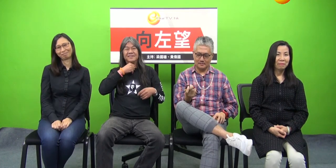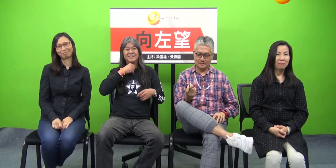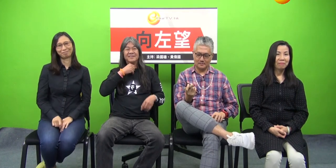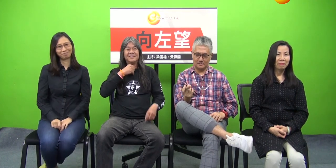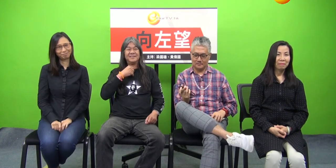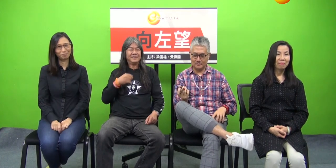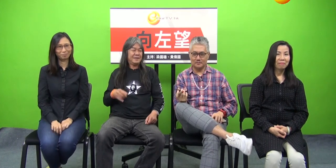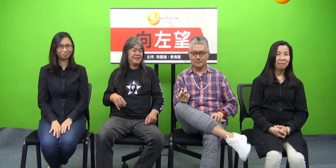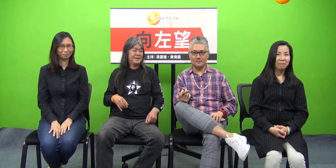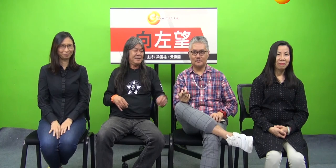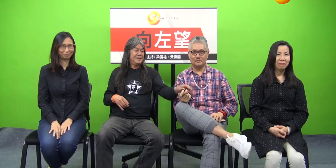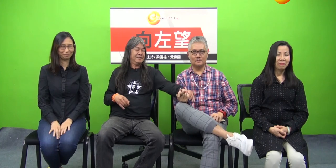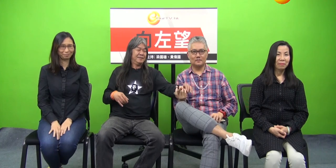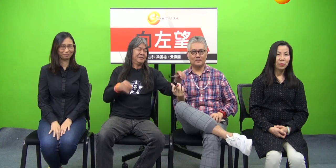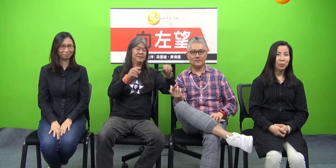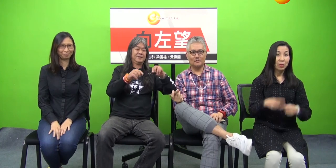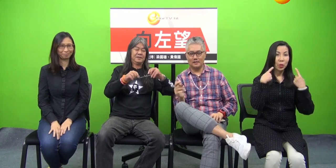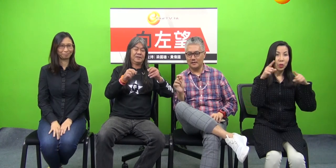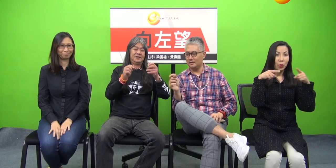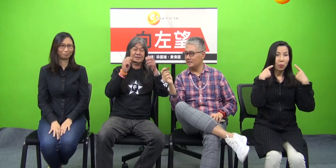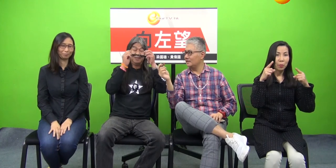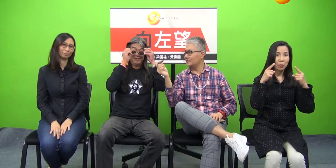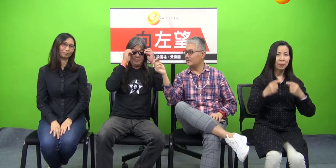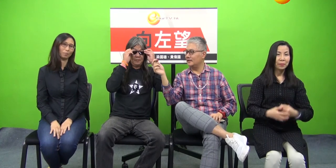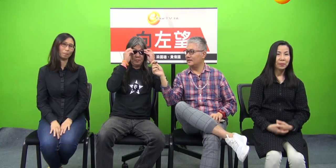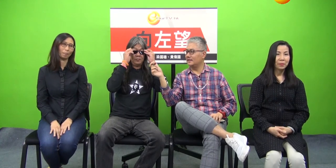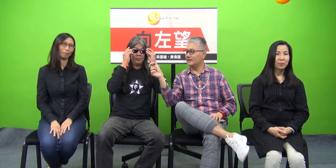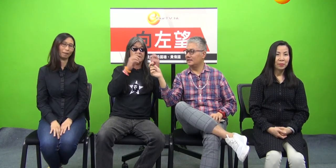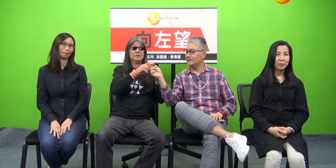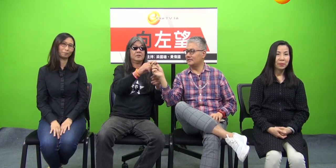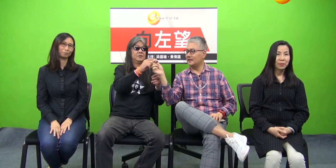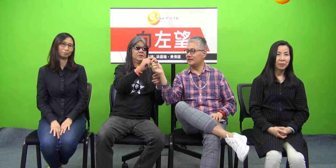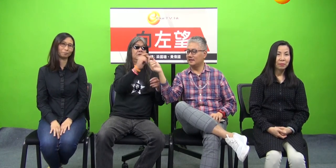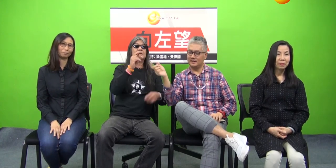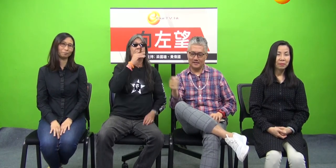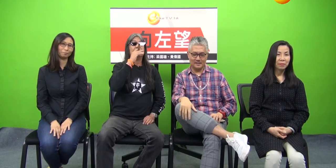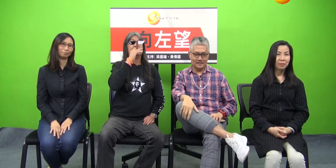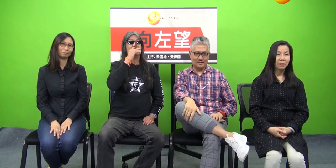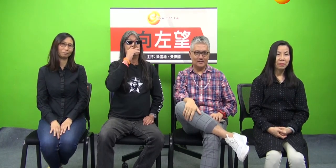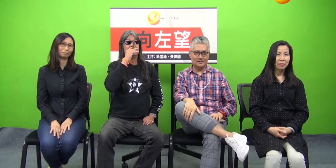嗯嗯，唔玩嘅，嗯，多谢。